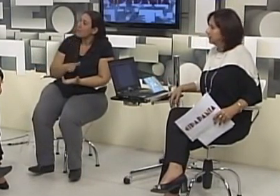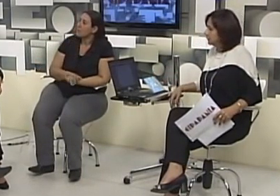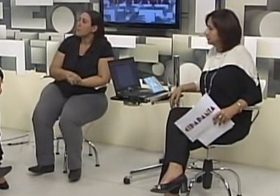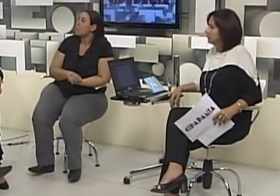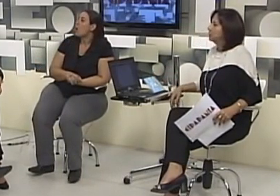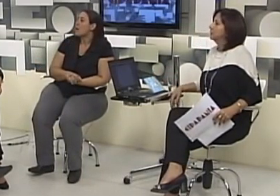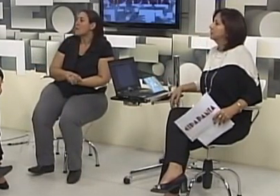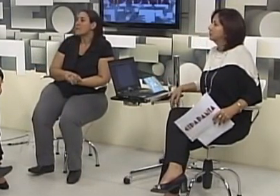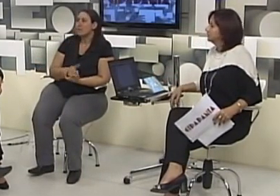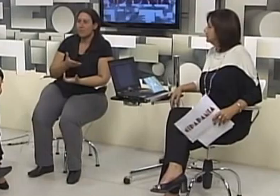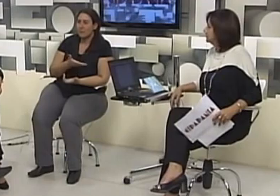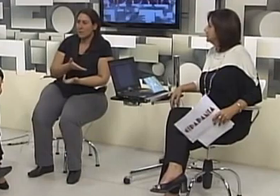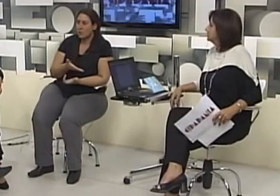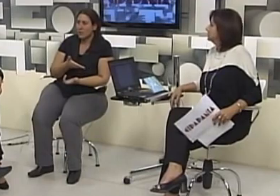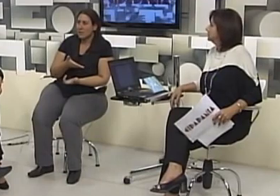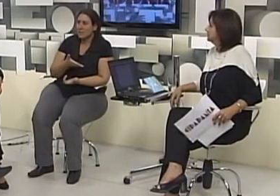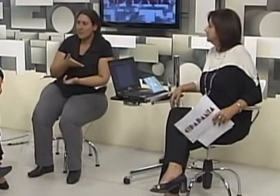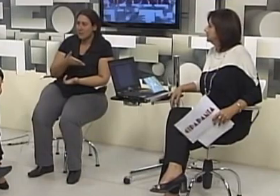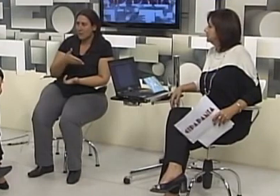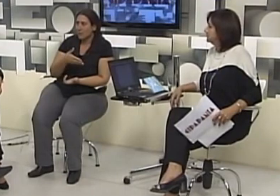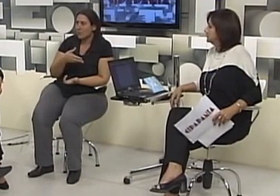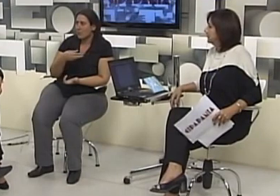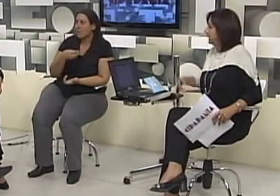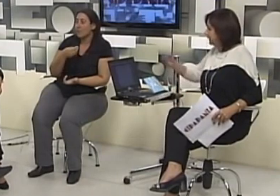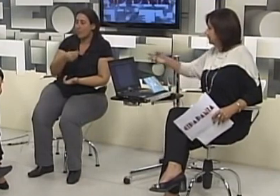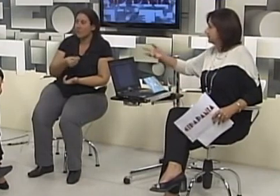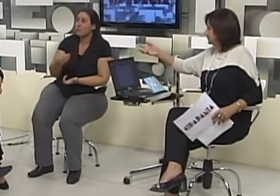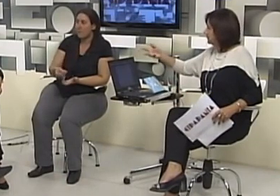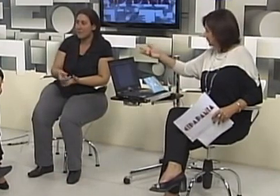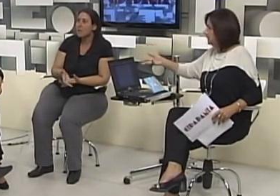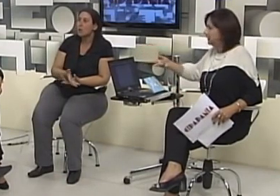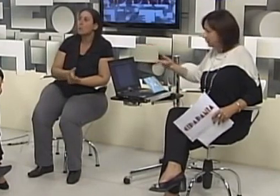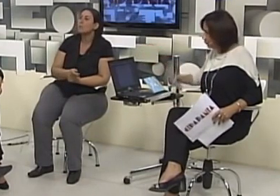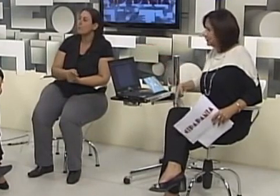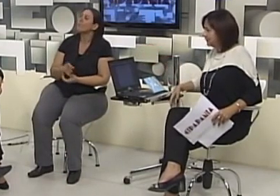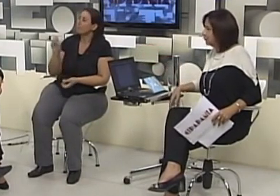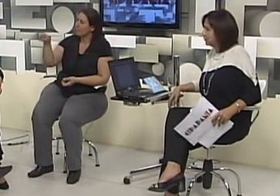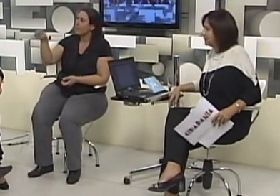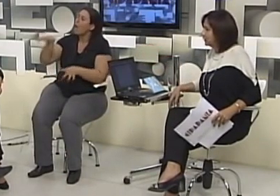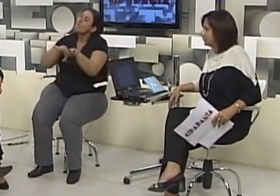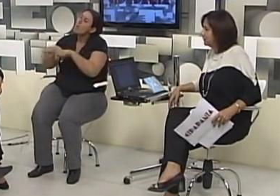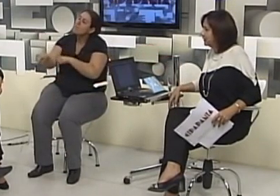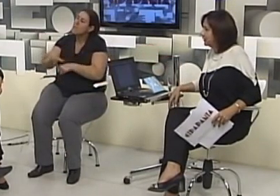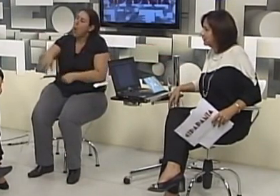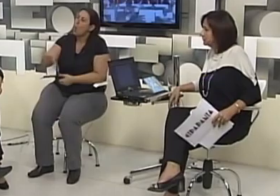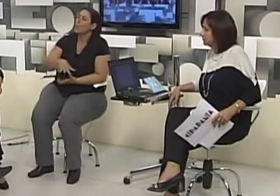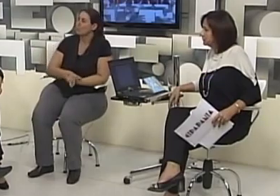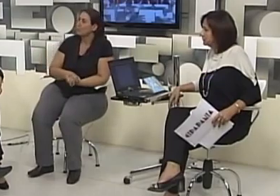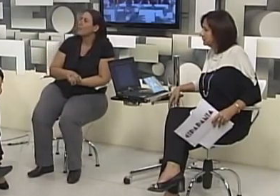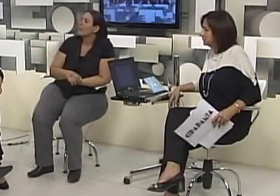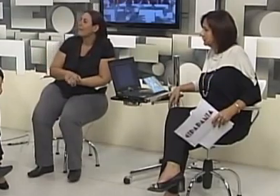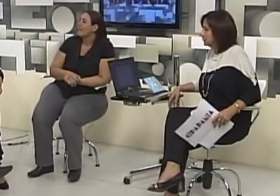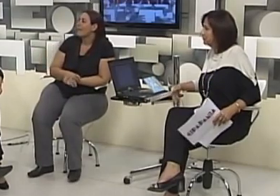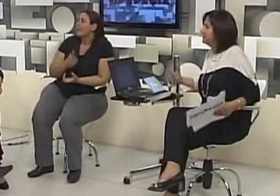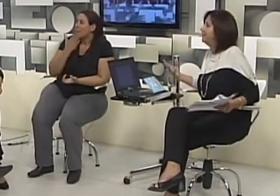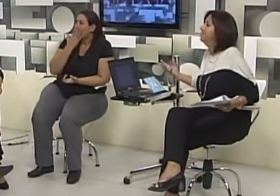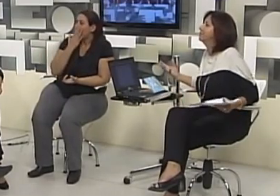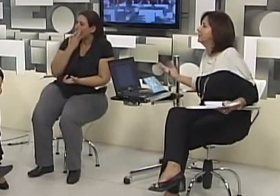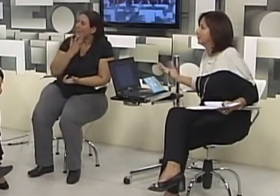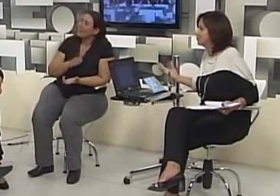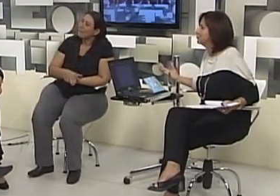As novas propostas, você diz, novas propostas de formação? Isso, dessa discussão que está... As